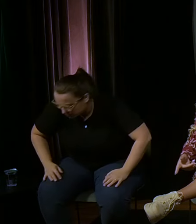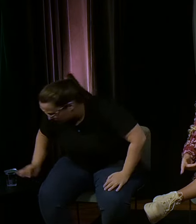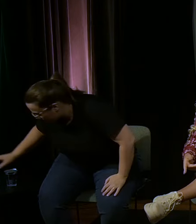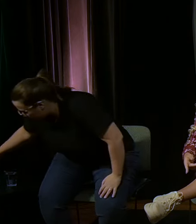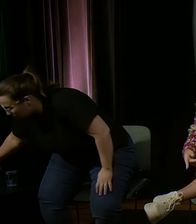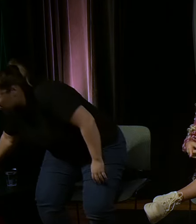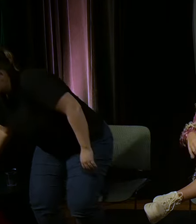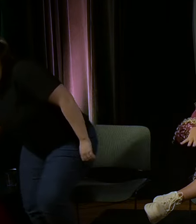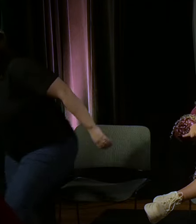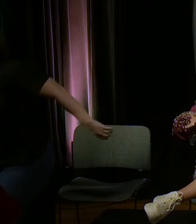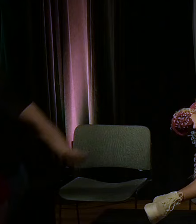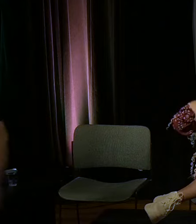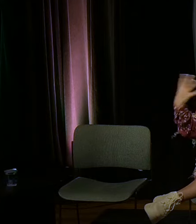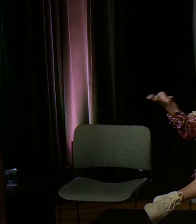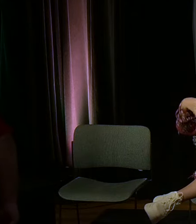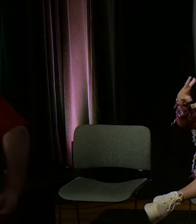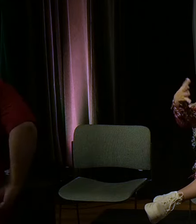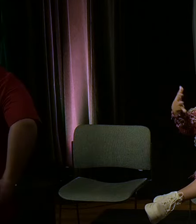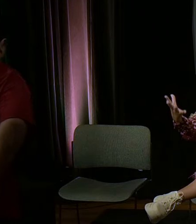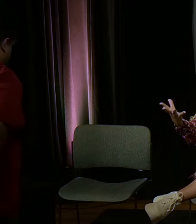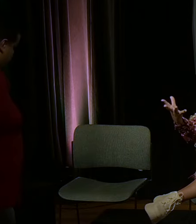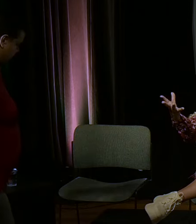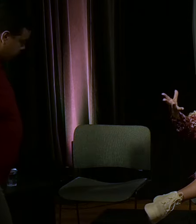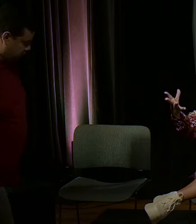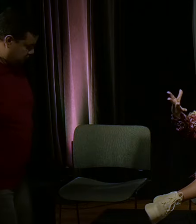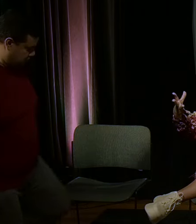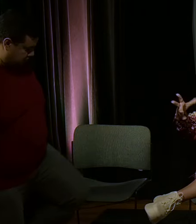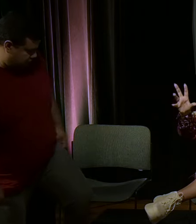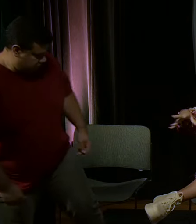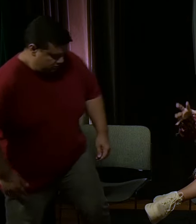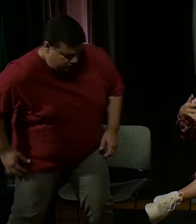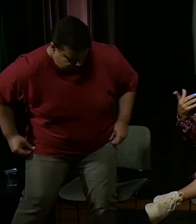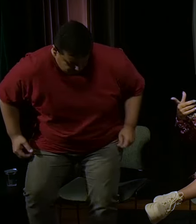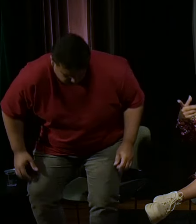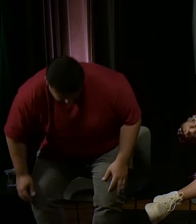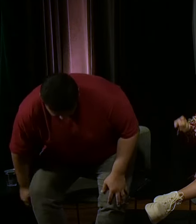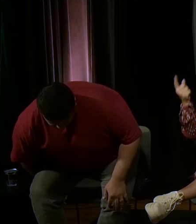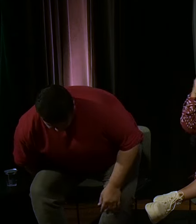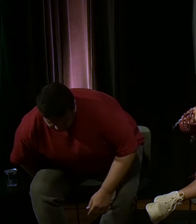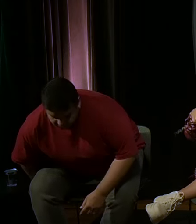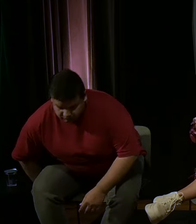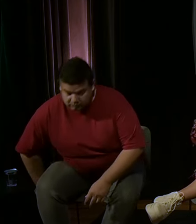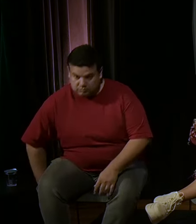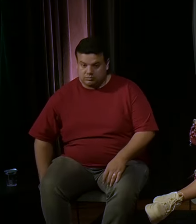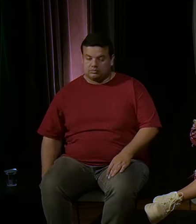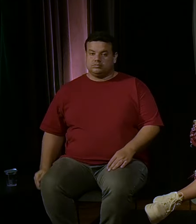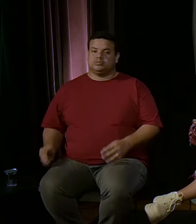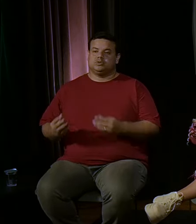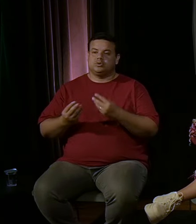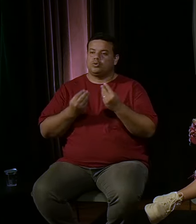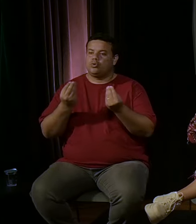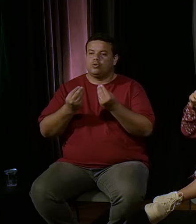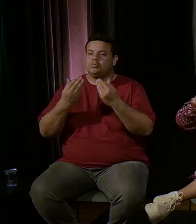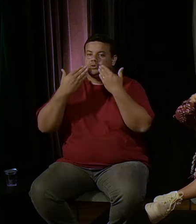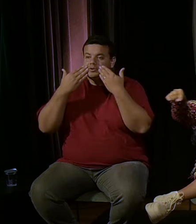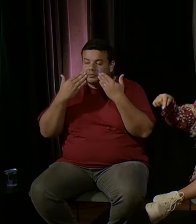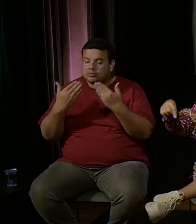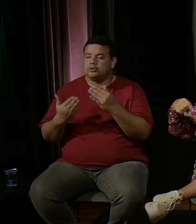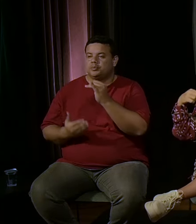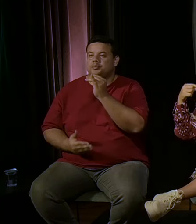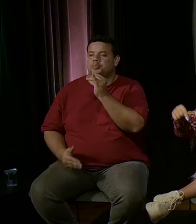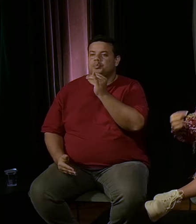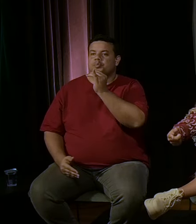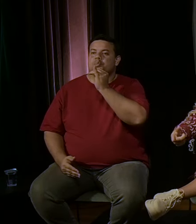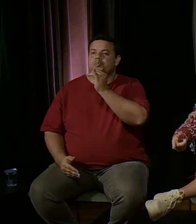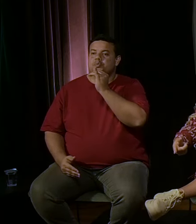tempo que uma ditadura, e como é que isso vai se revelando nessas tensões. Uma tensão que, por exemplo,